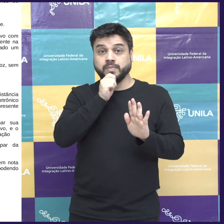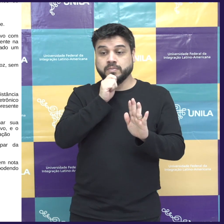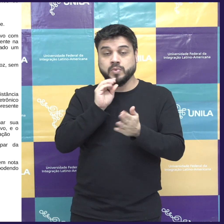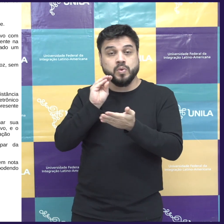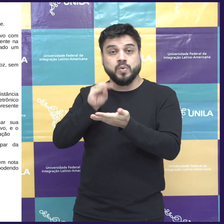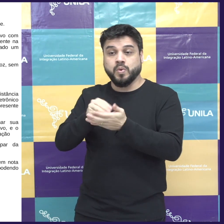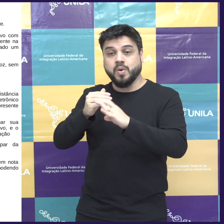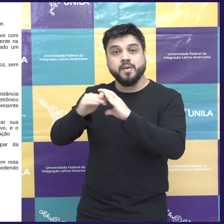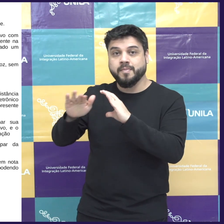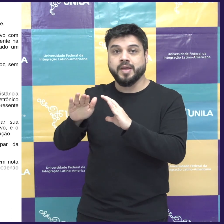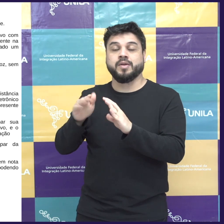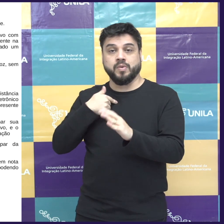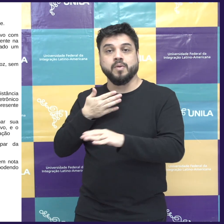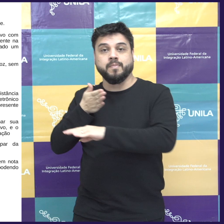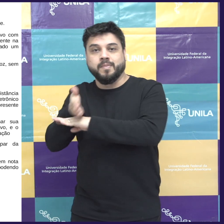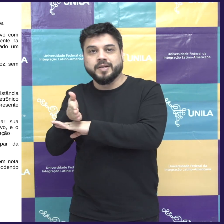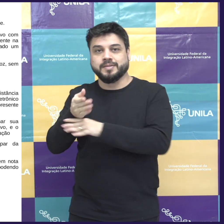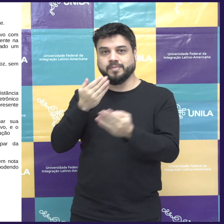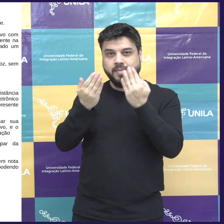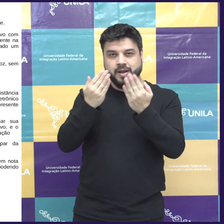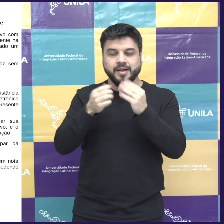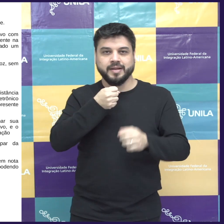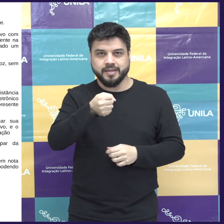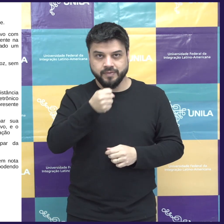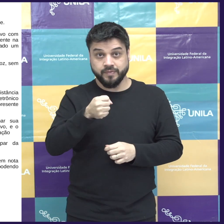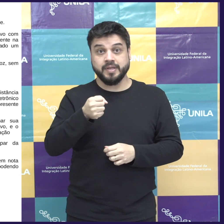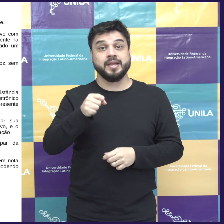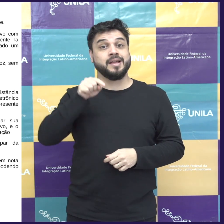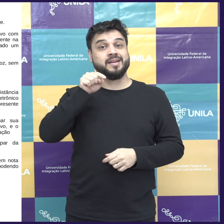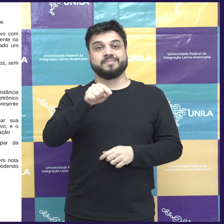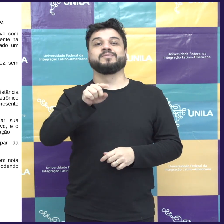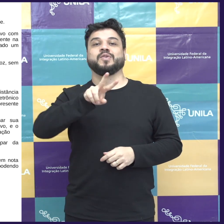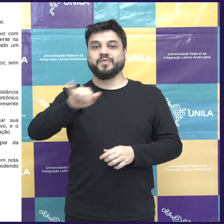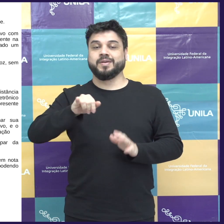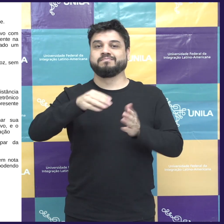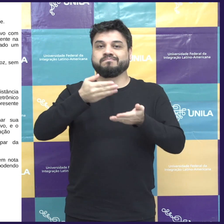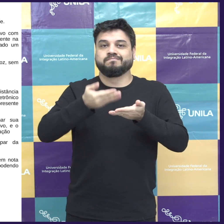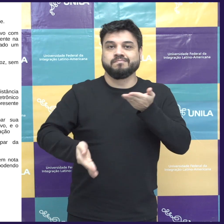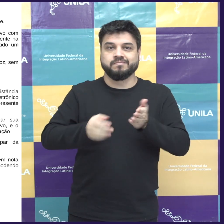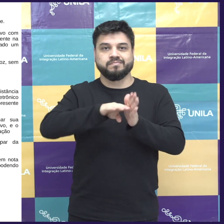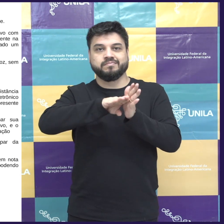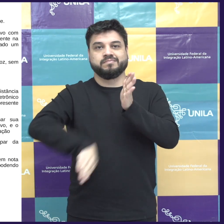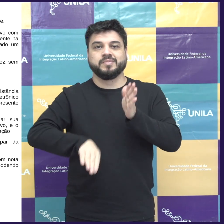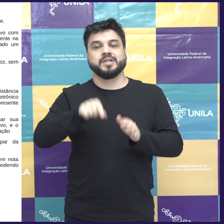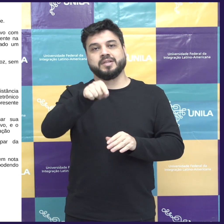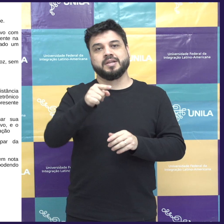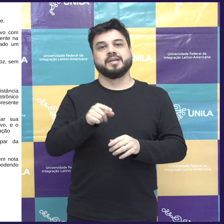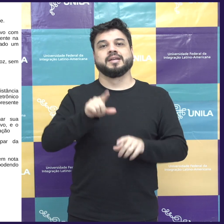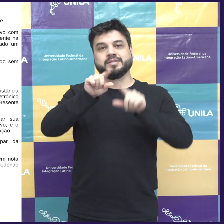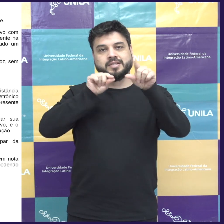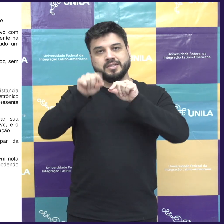participação na entrevista, ao mesmo será eliminado do processo seletivo.